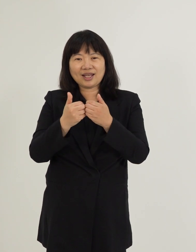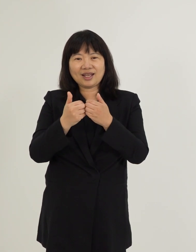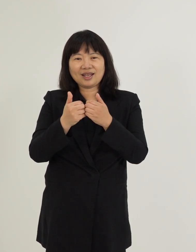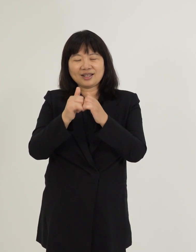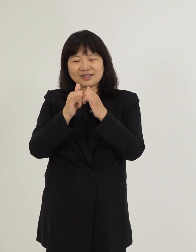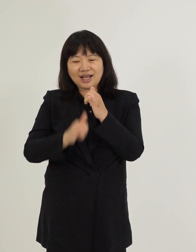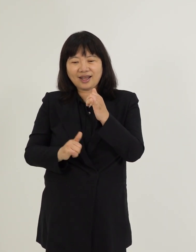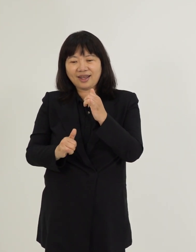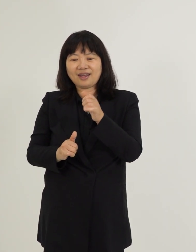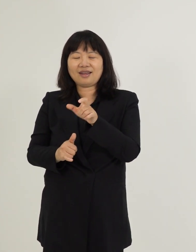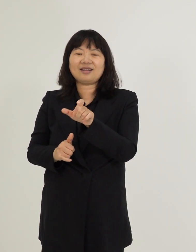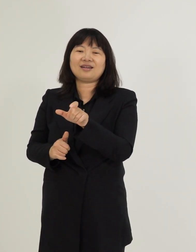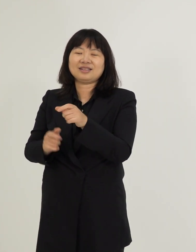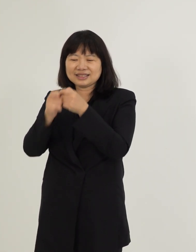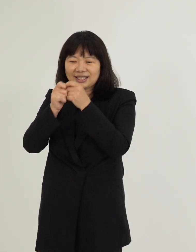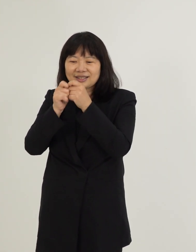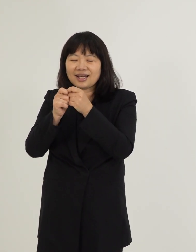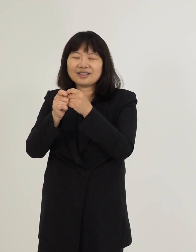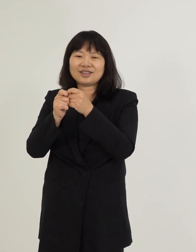있습니다.